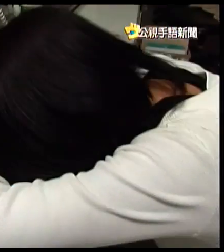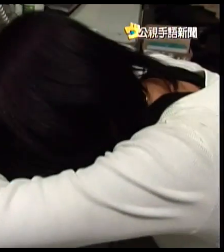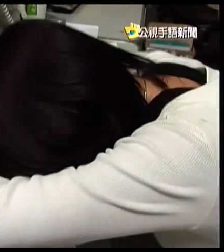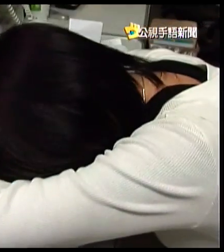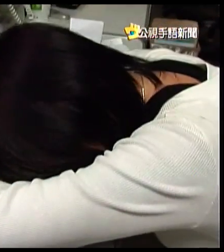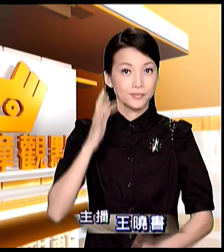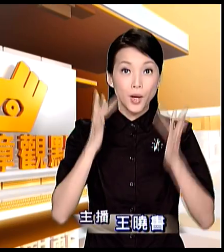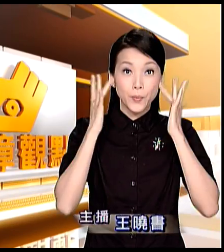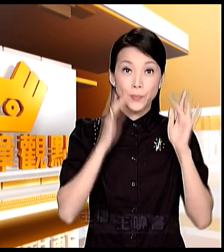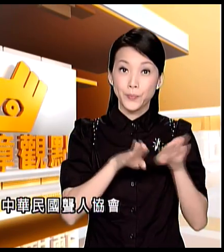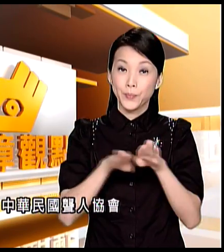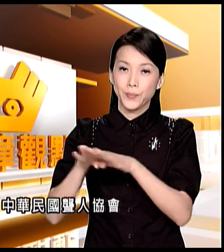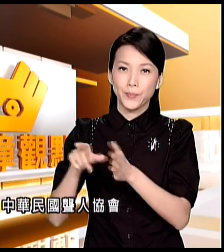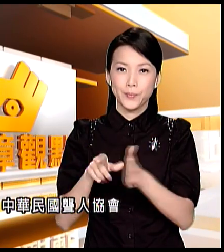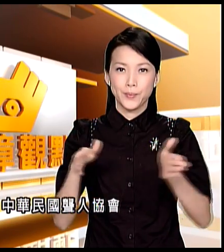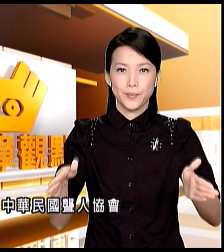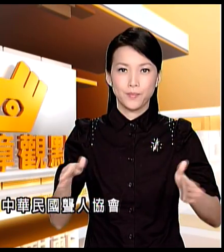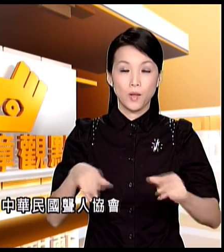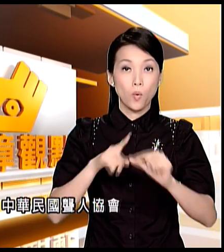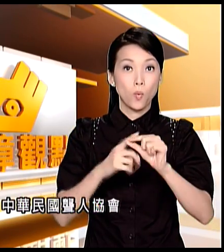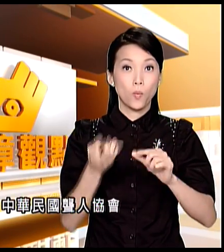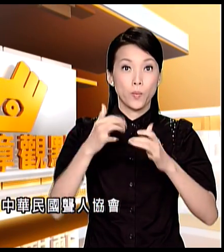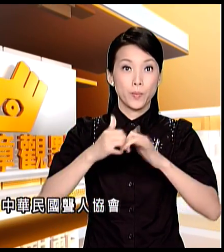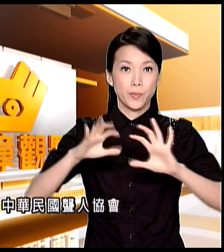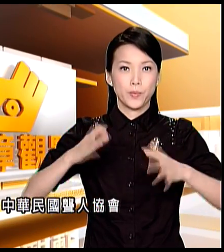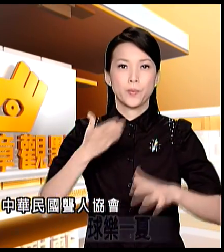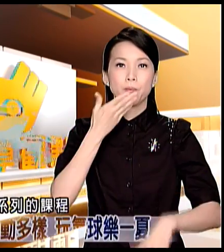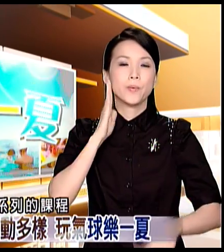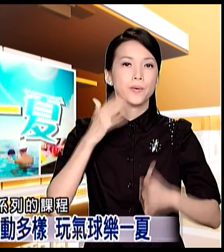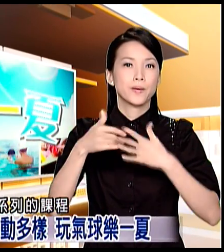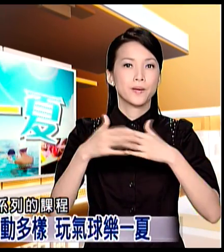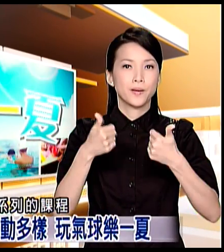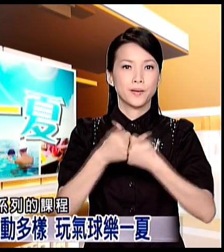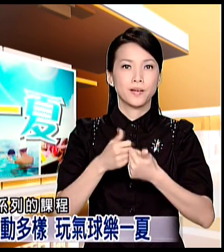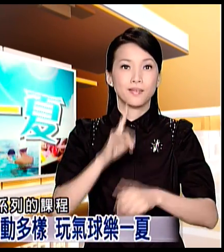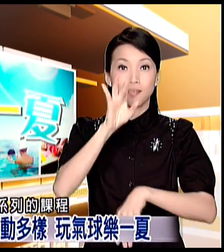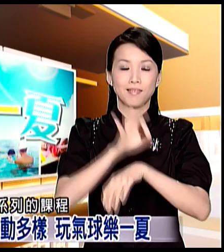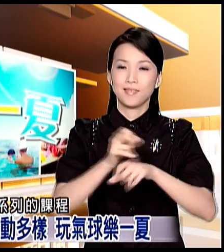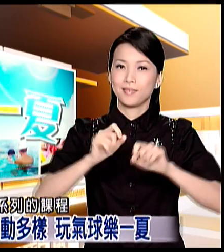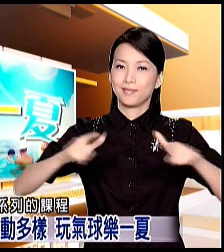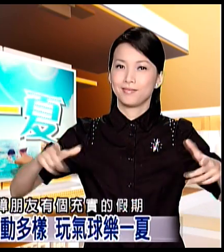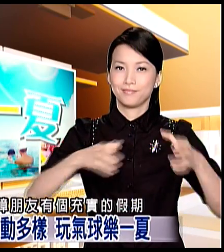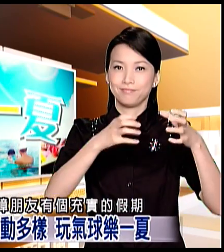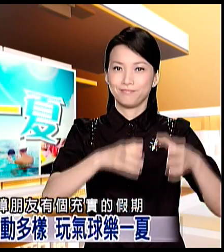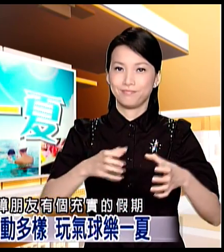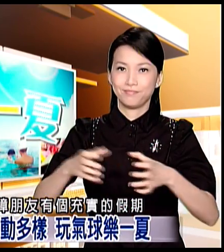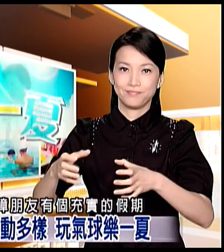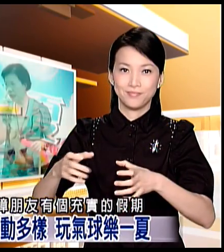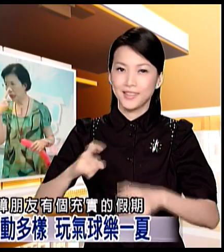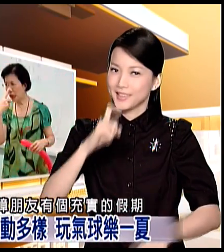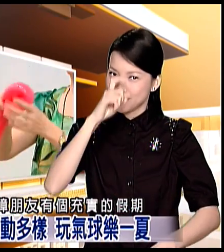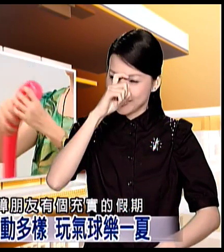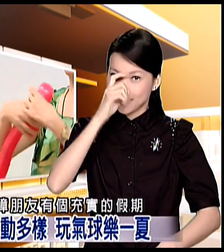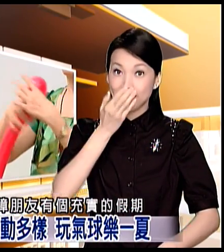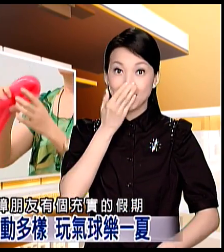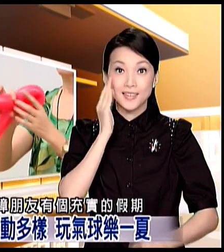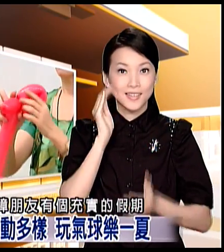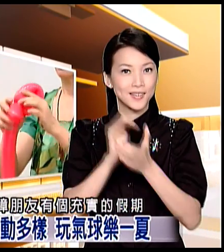道。 放暑假，中华民国聋人协会开了一系列的课程，要让听障朋友们有个充实的假